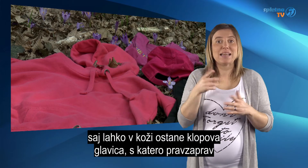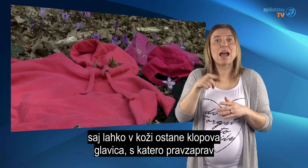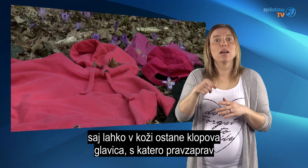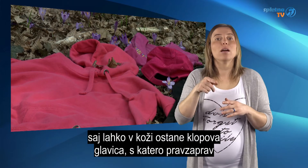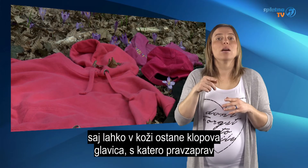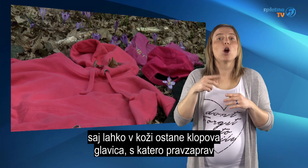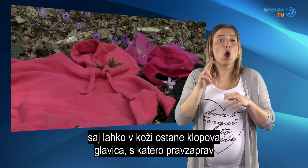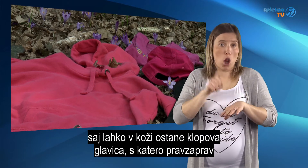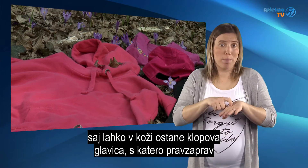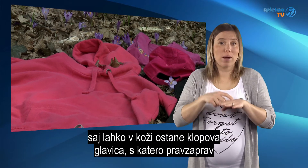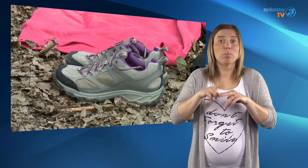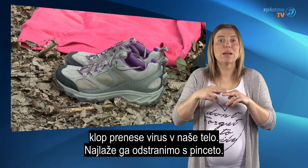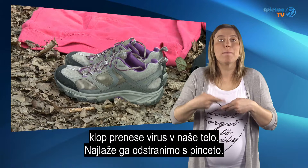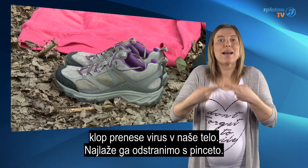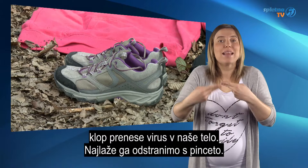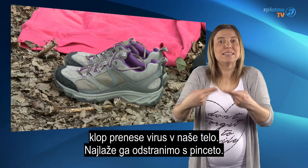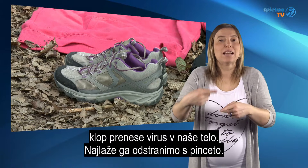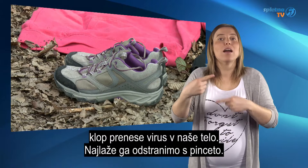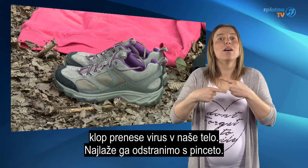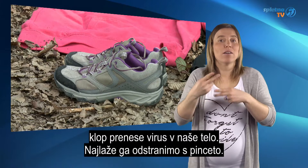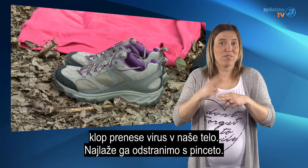v naše telo.